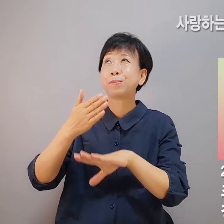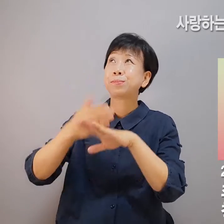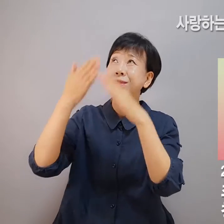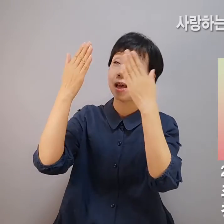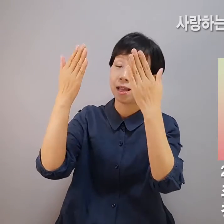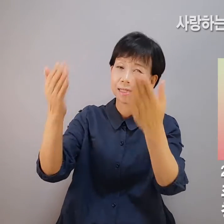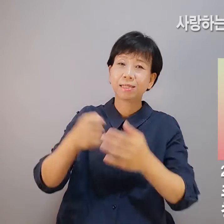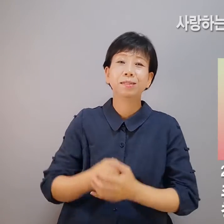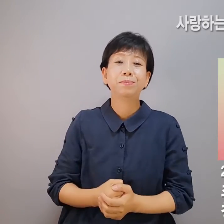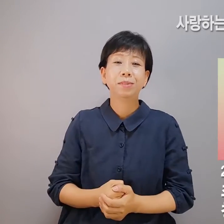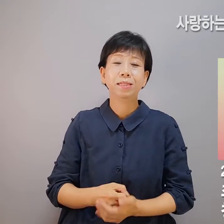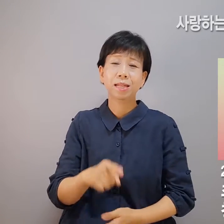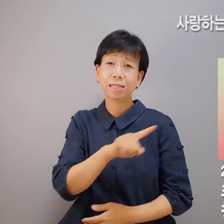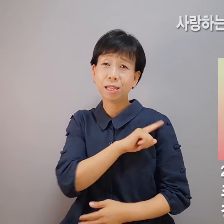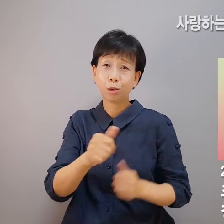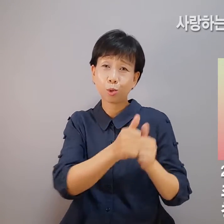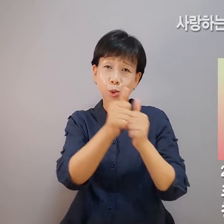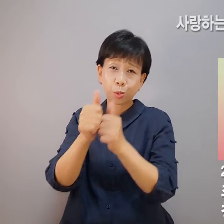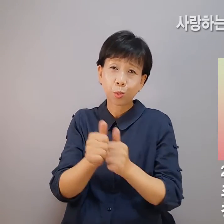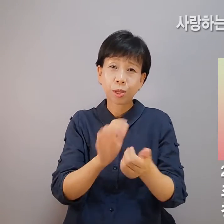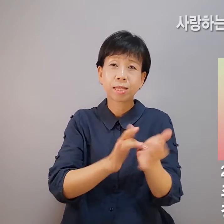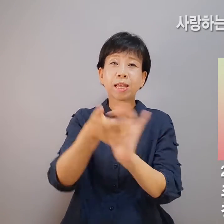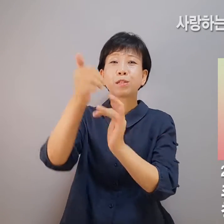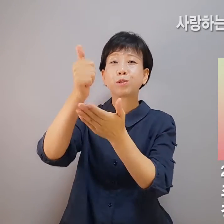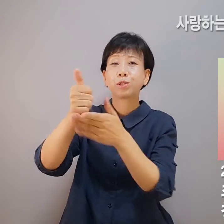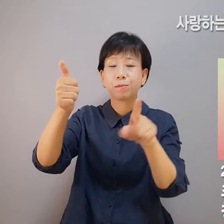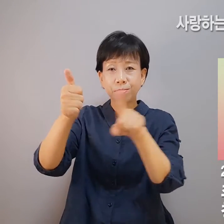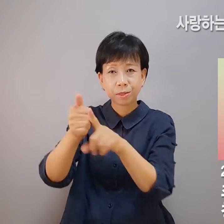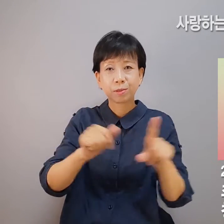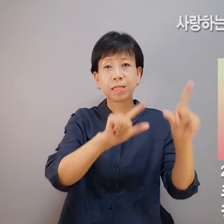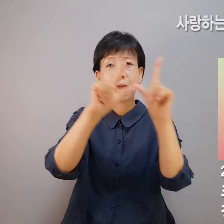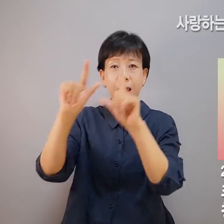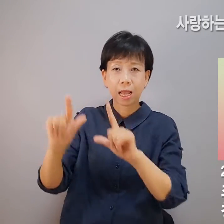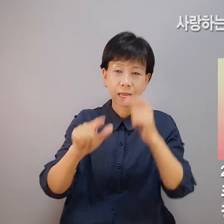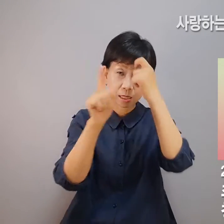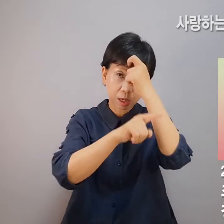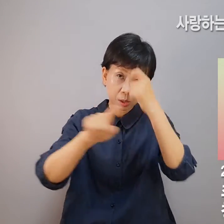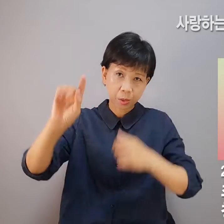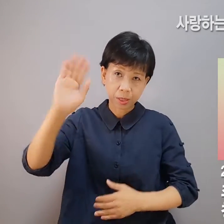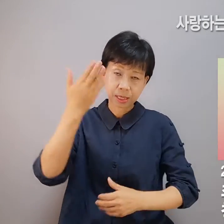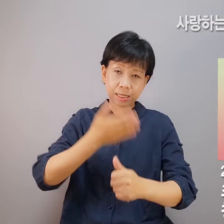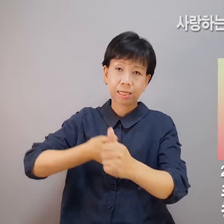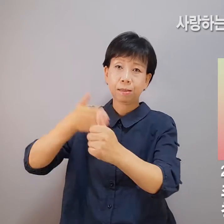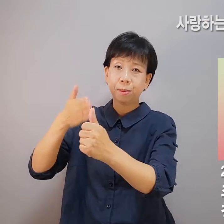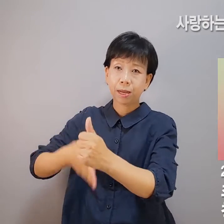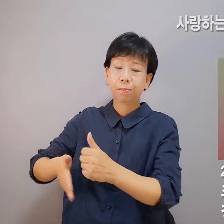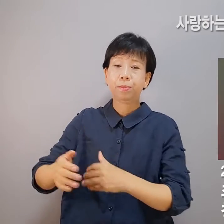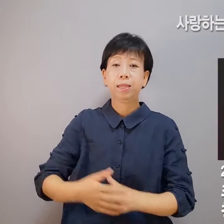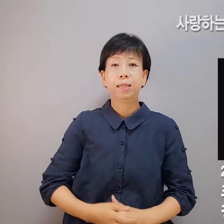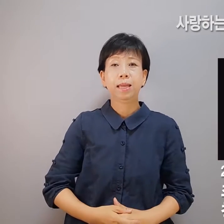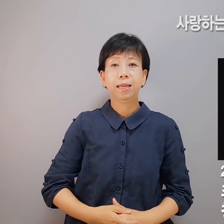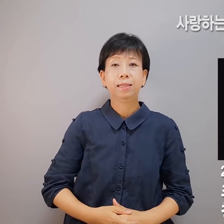최고의 동행자인 예수님을 믿으며 살아가는 성도 여러분 되시길 바랍니다.